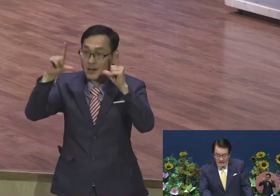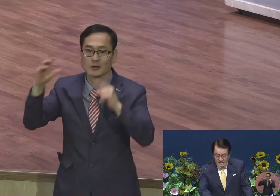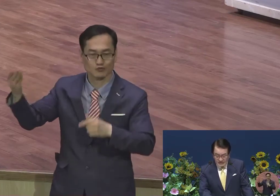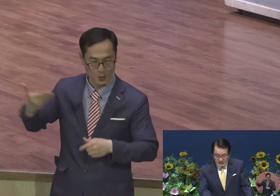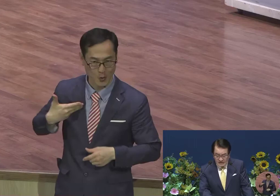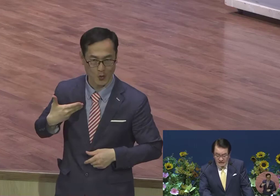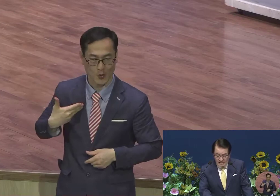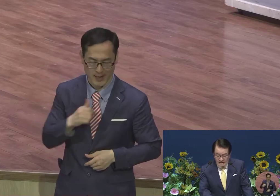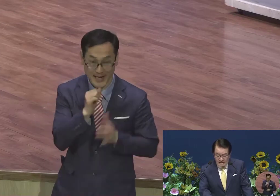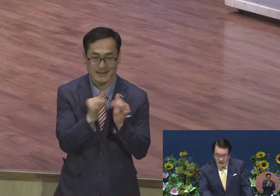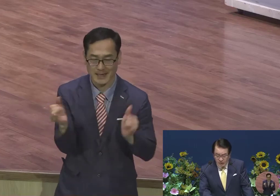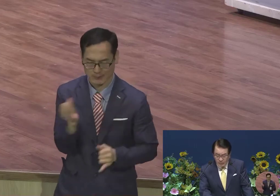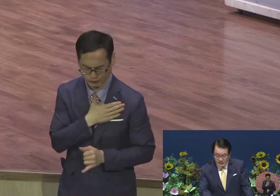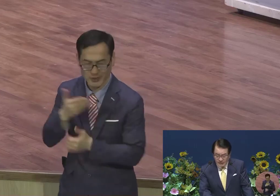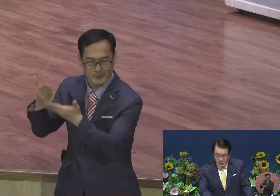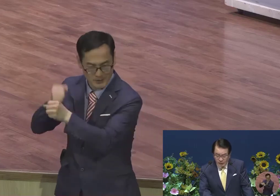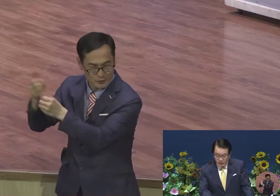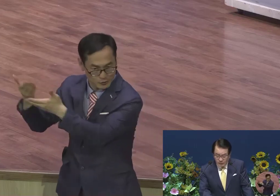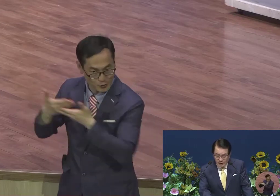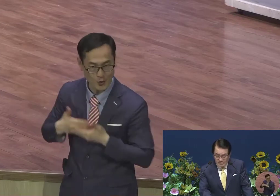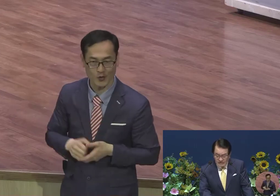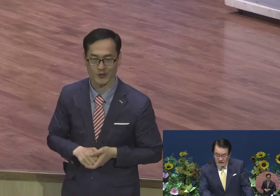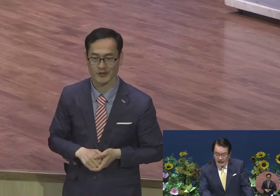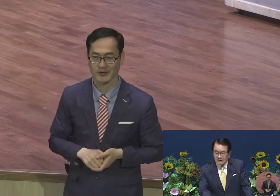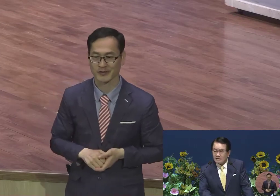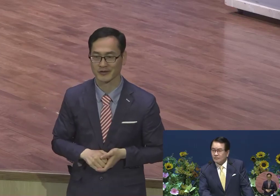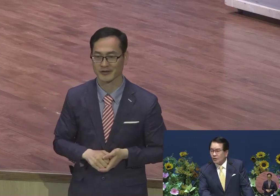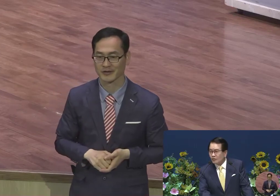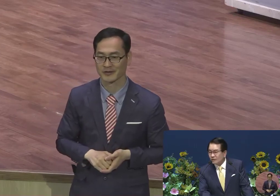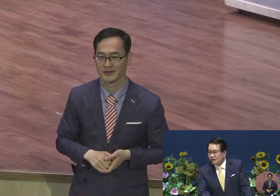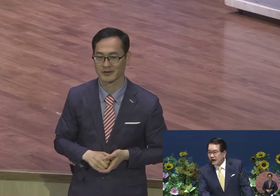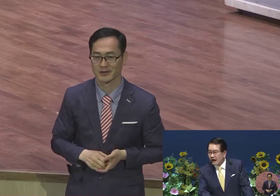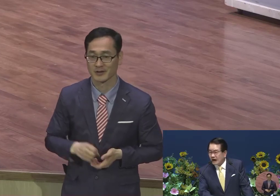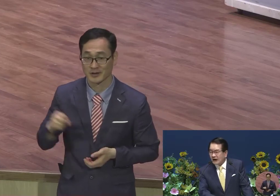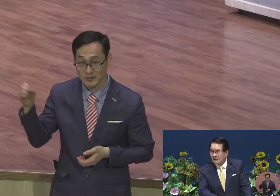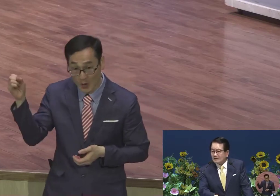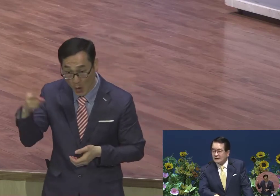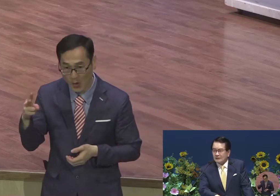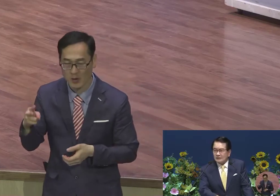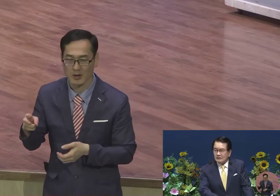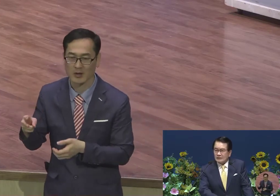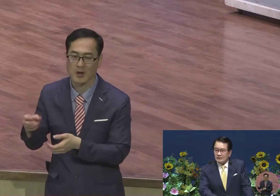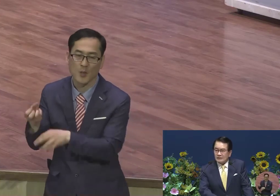다시는 읽지 않을 즐거움이며 도둑맞지 않는 보물입니다